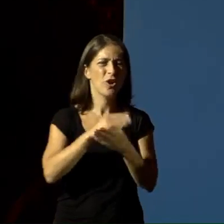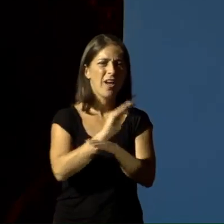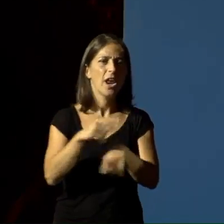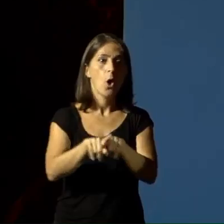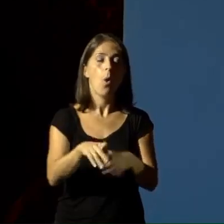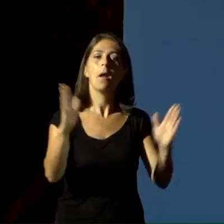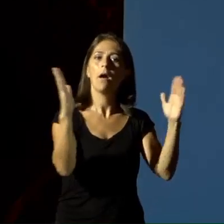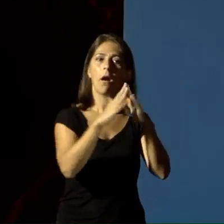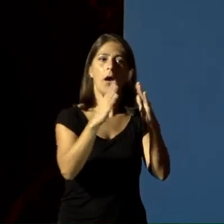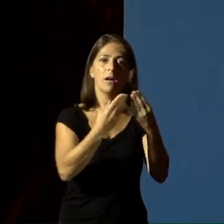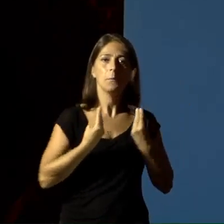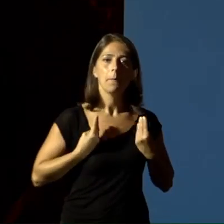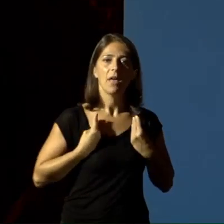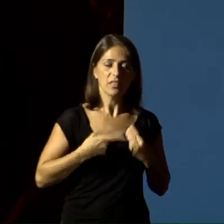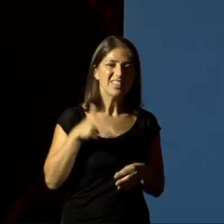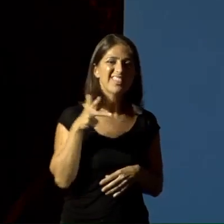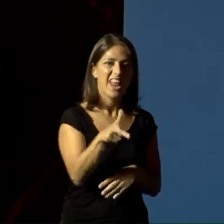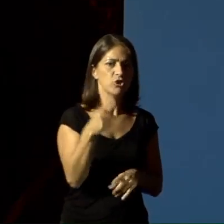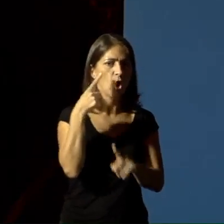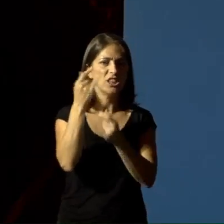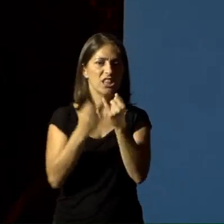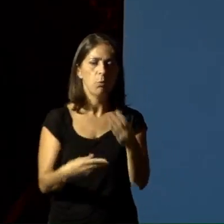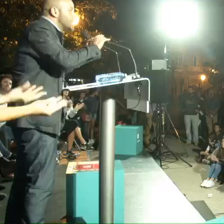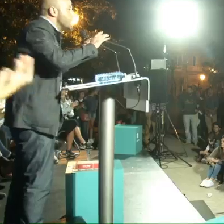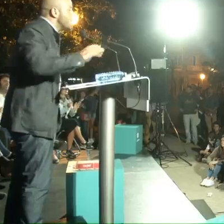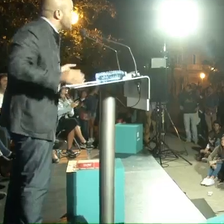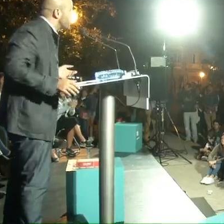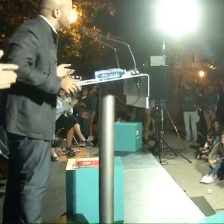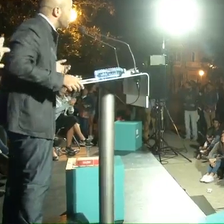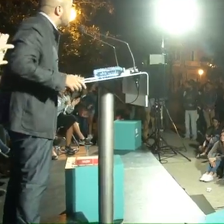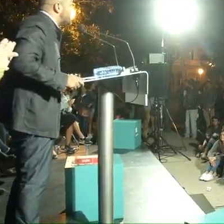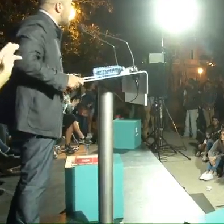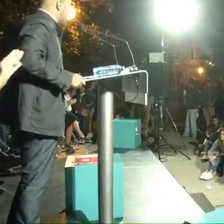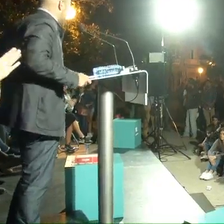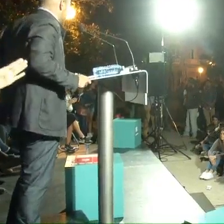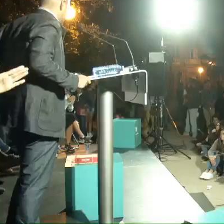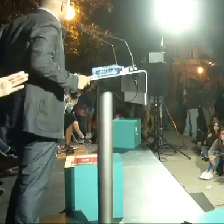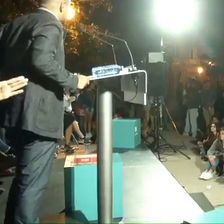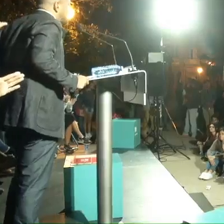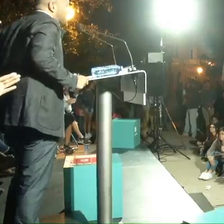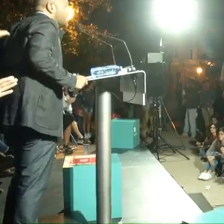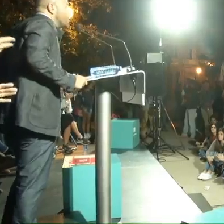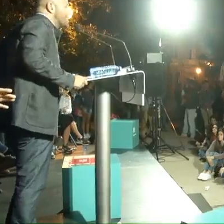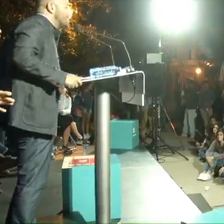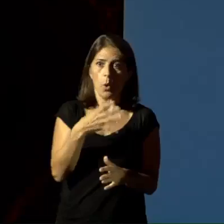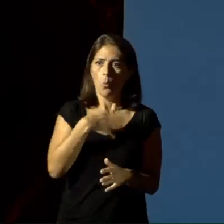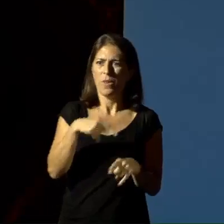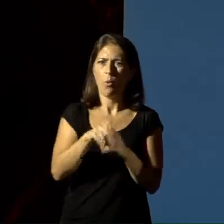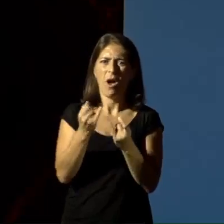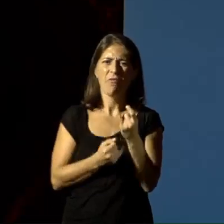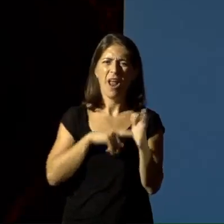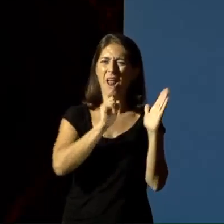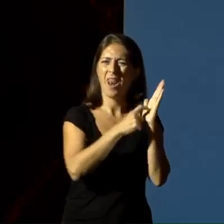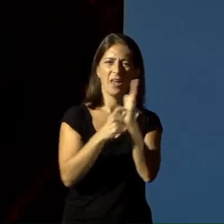a unha vivenda para vivir con dignidade, onde garanticemos a todo o mundo, tal vez, porque ainda quedan moitas leis